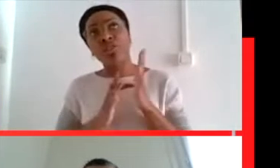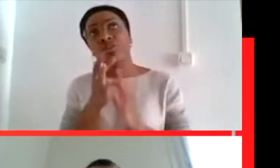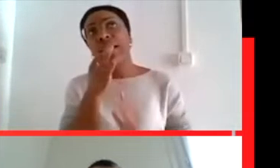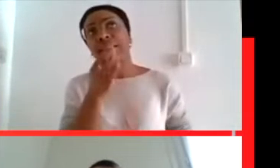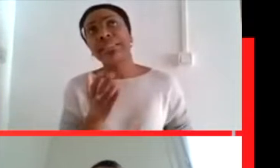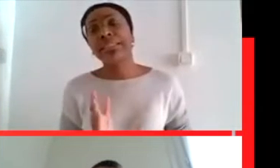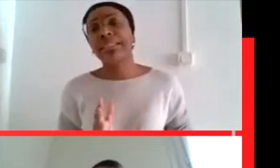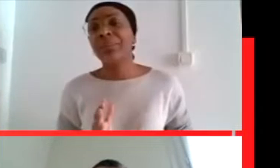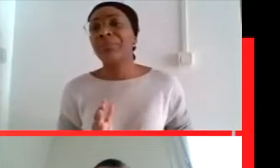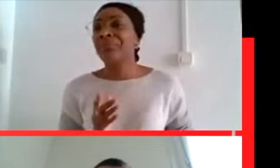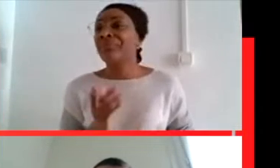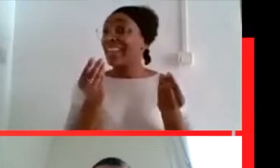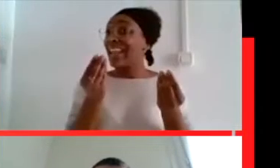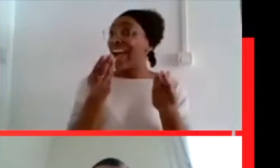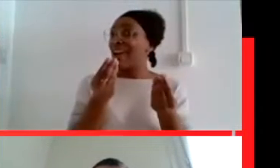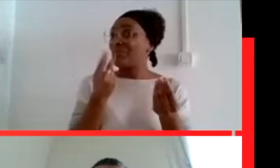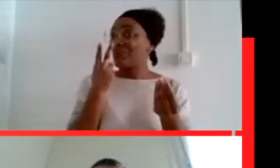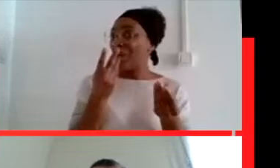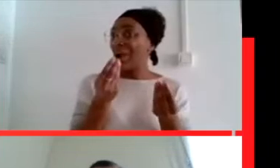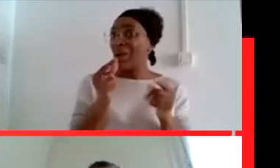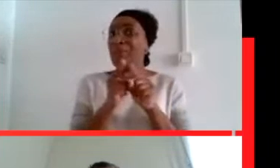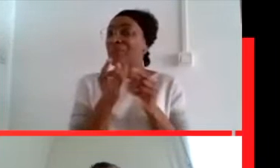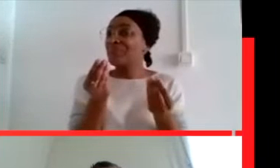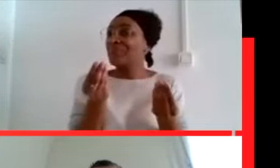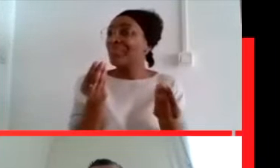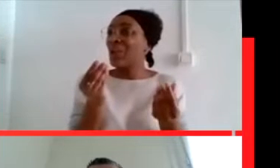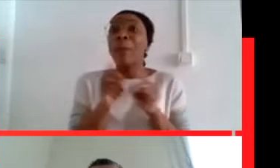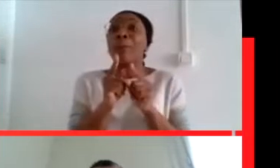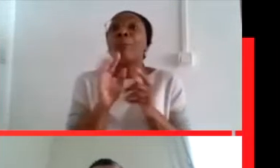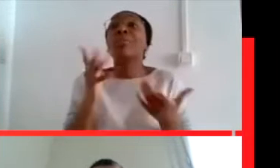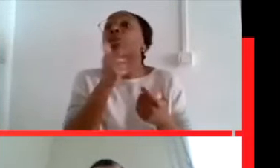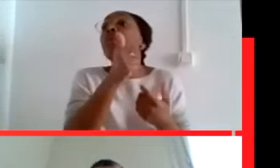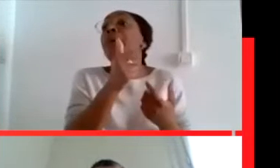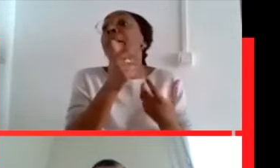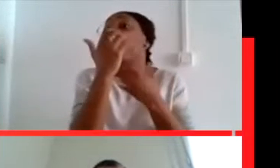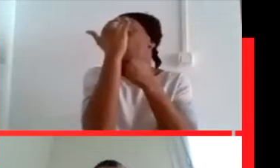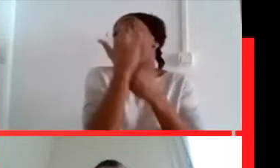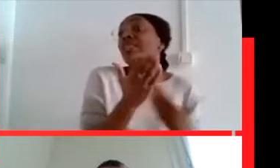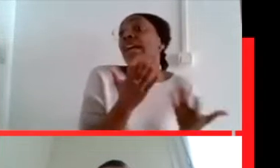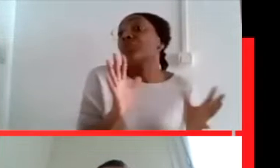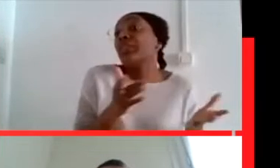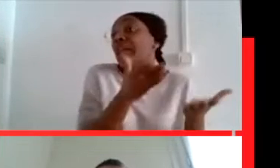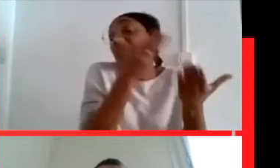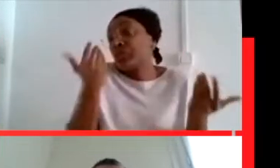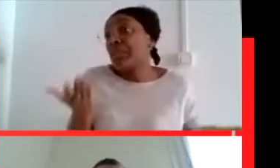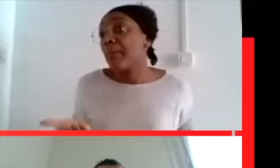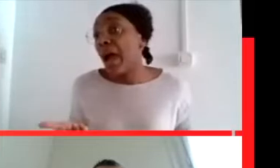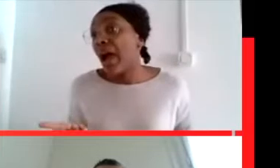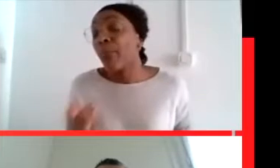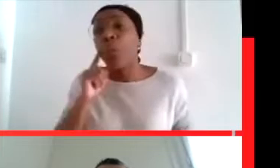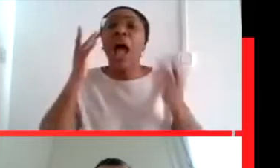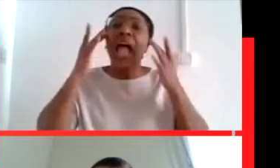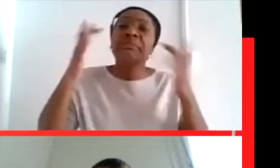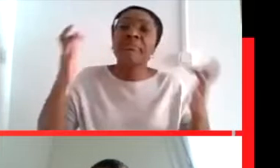et il y avait là une espèce de contradiction. En fait, c'était une espèce de protection, j'ai bien compris derrière, comme quoi, eh bien, par son expérience,